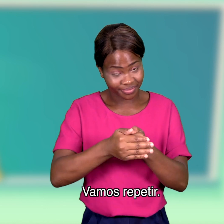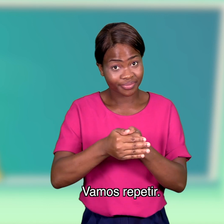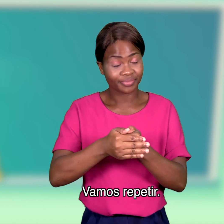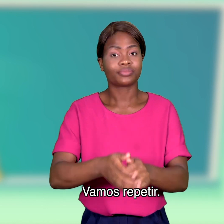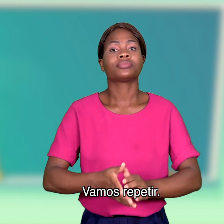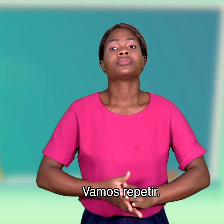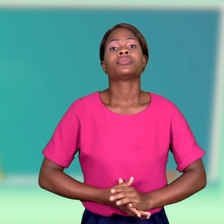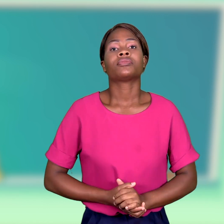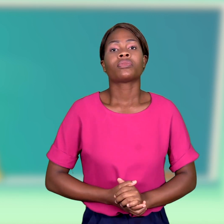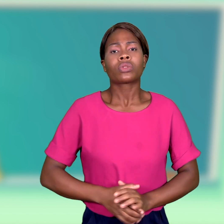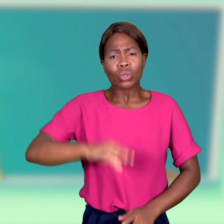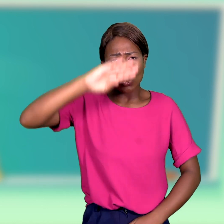Vamos repetir?